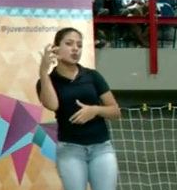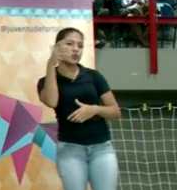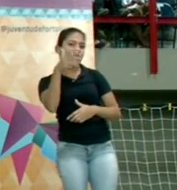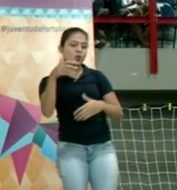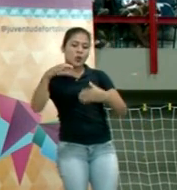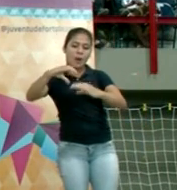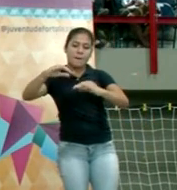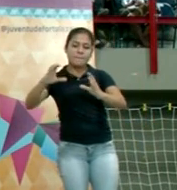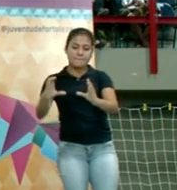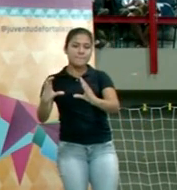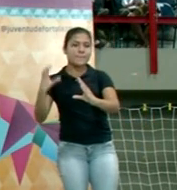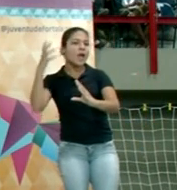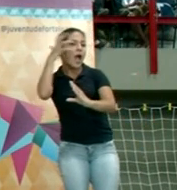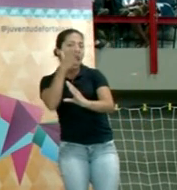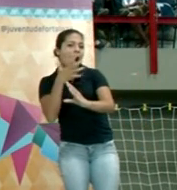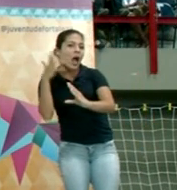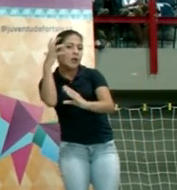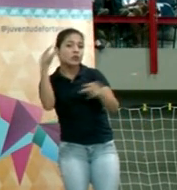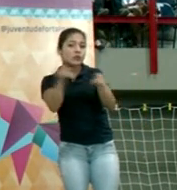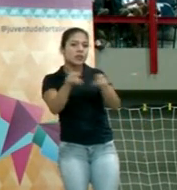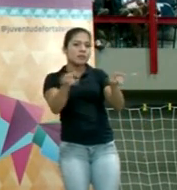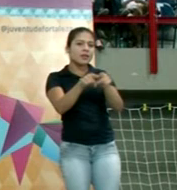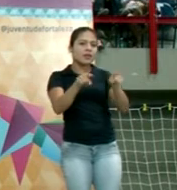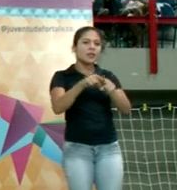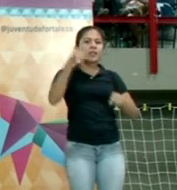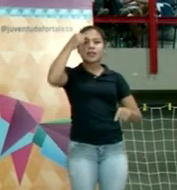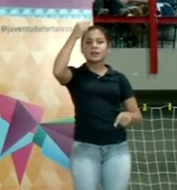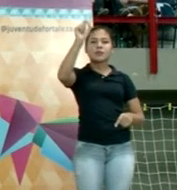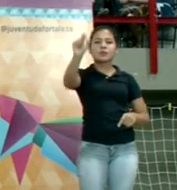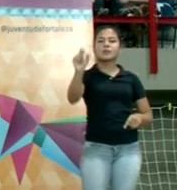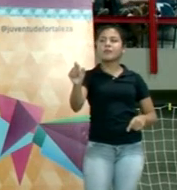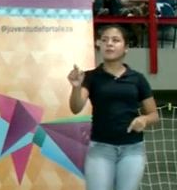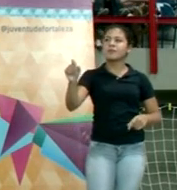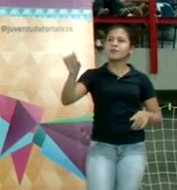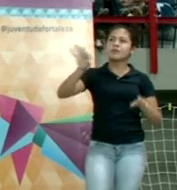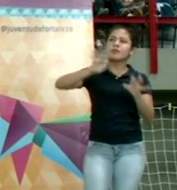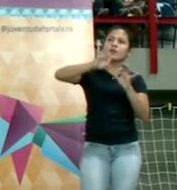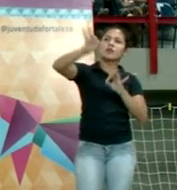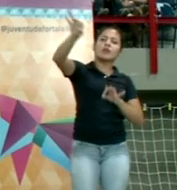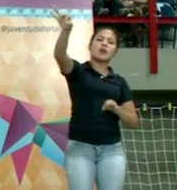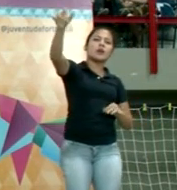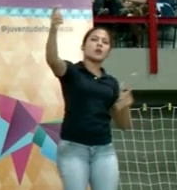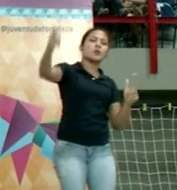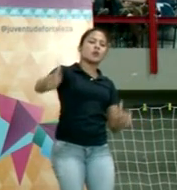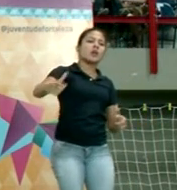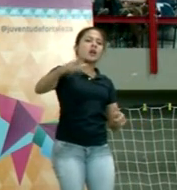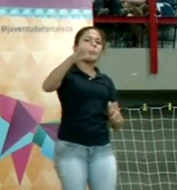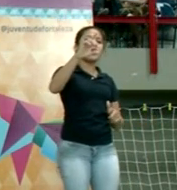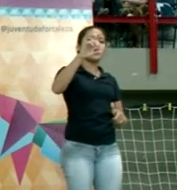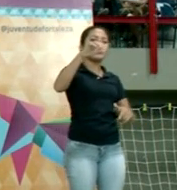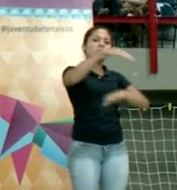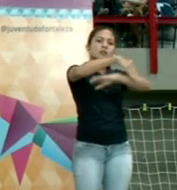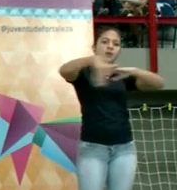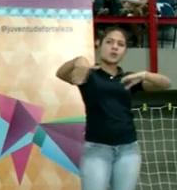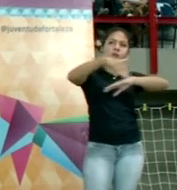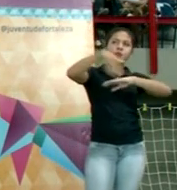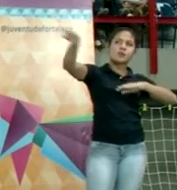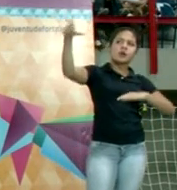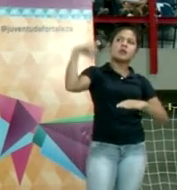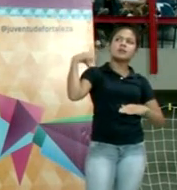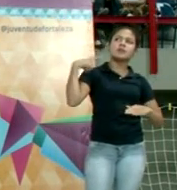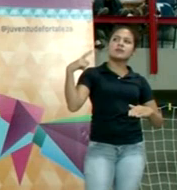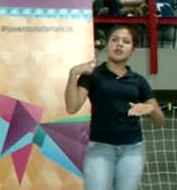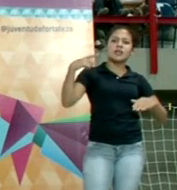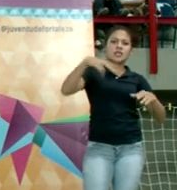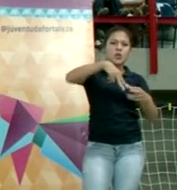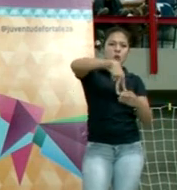a estação de rádio. Se você for ali para os lados da Desembargador Moreira e tal, tem umas estações de rádio ali,